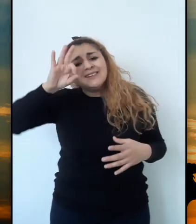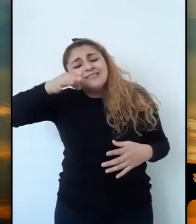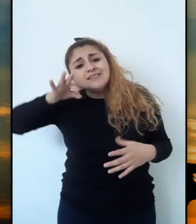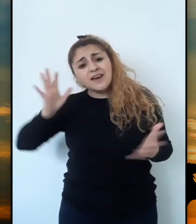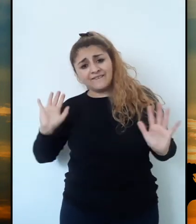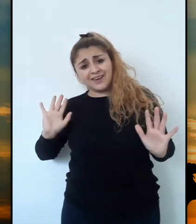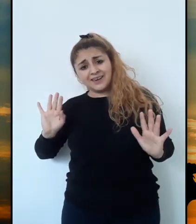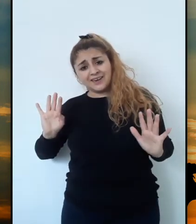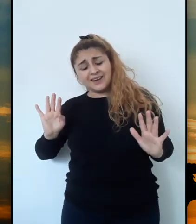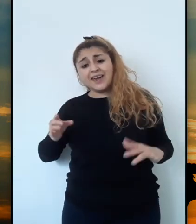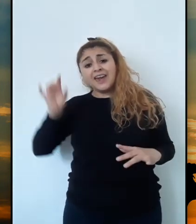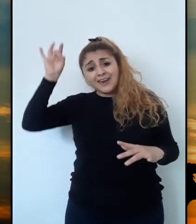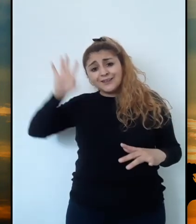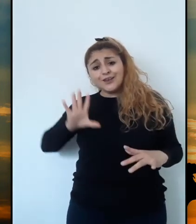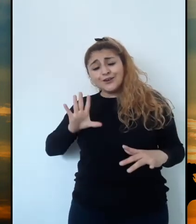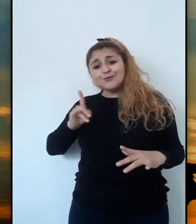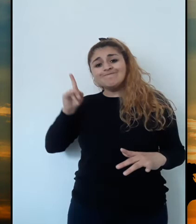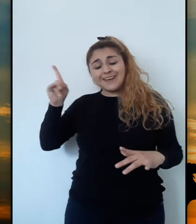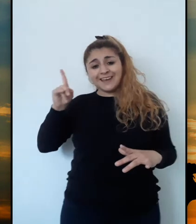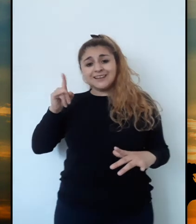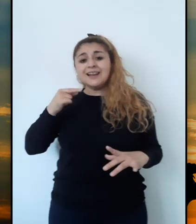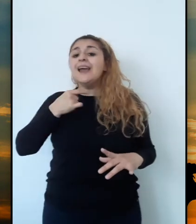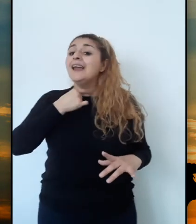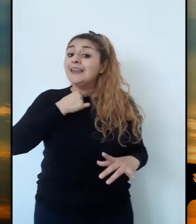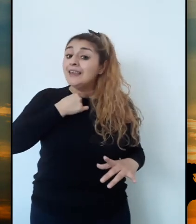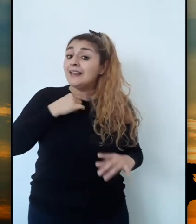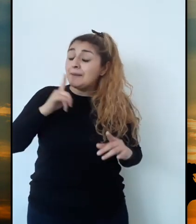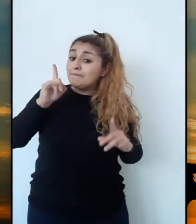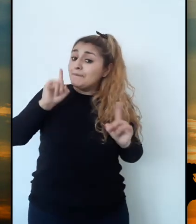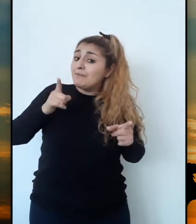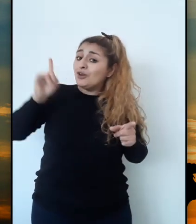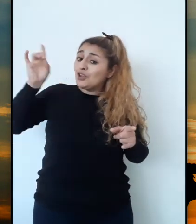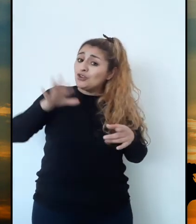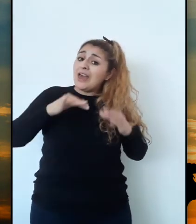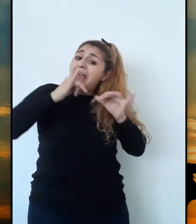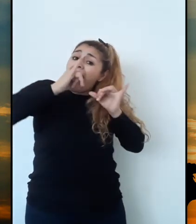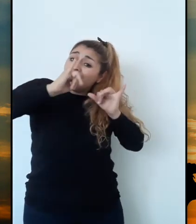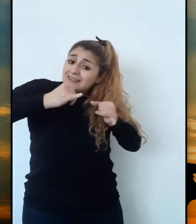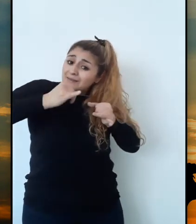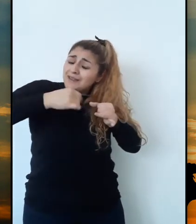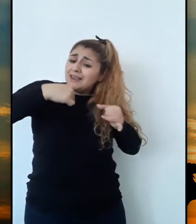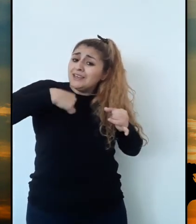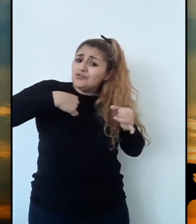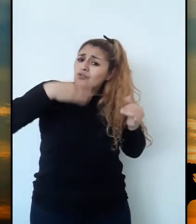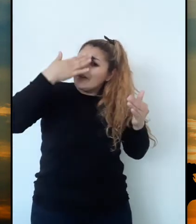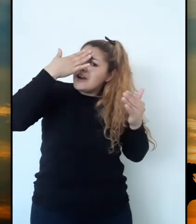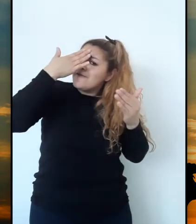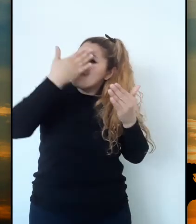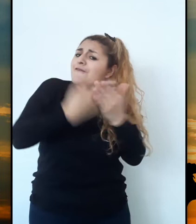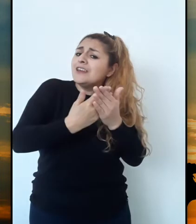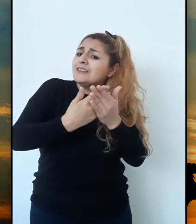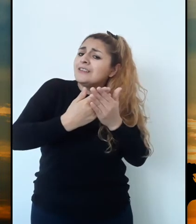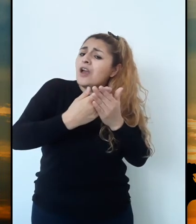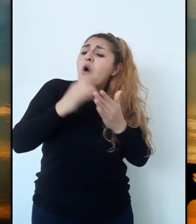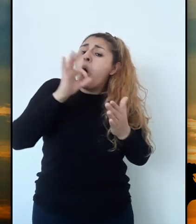je dois savoir, yo tengo que saber, que c'est pour mon bien, que es para mi bien. Dieu se servira de toutes